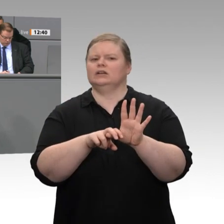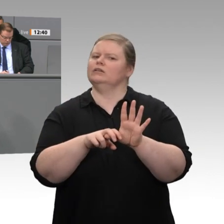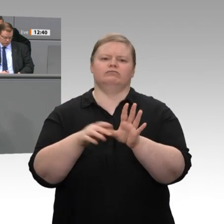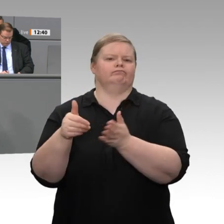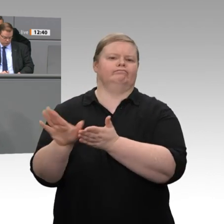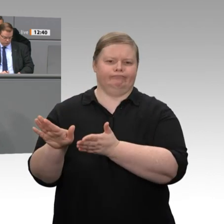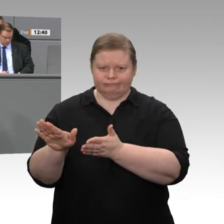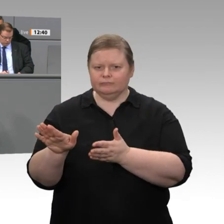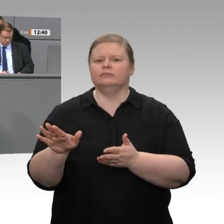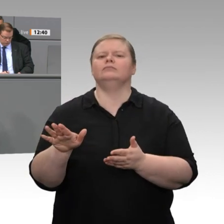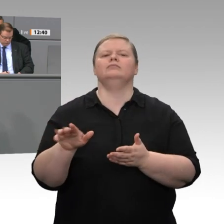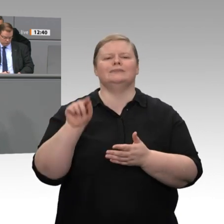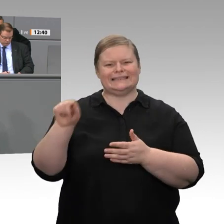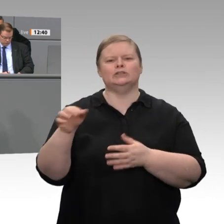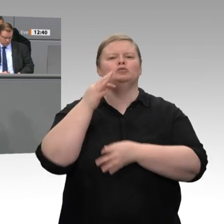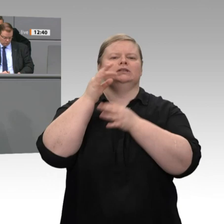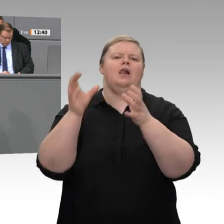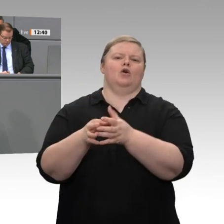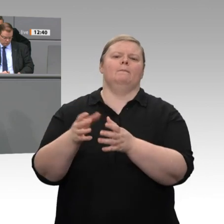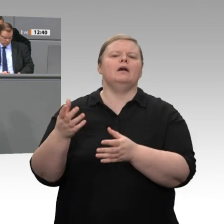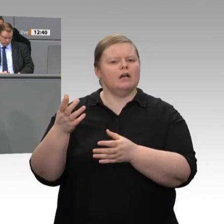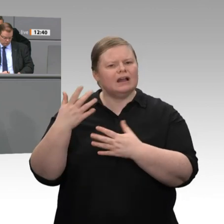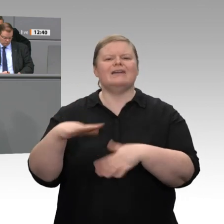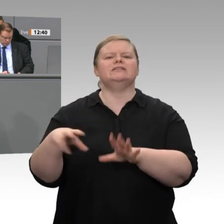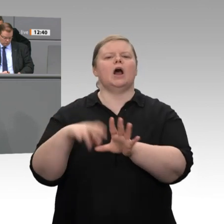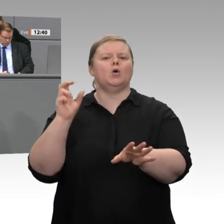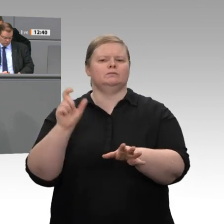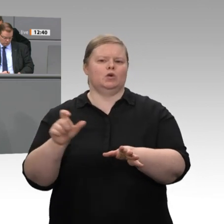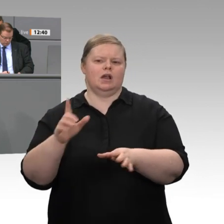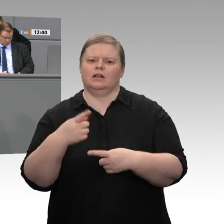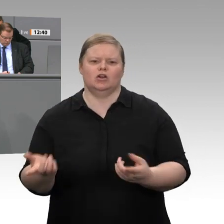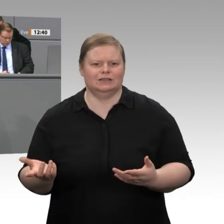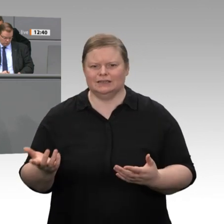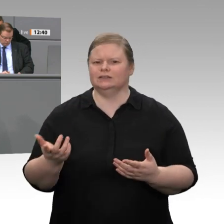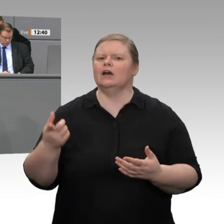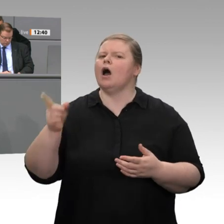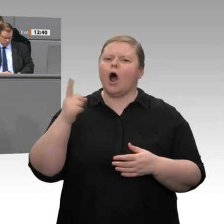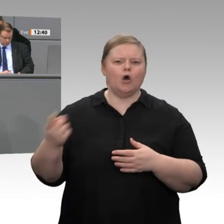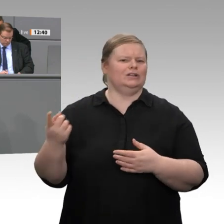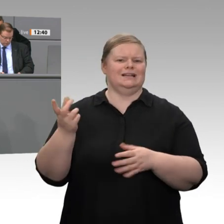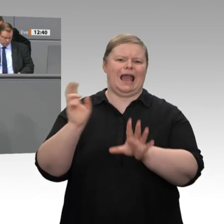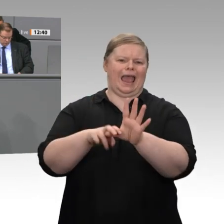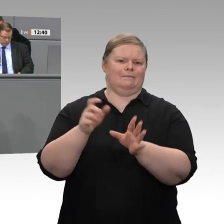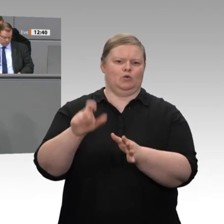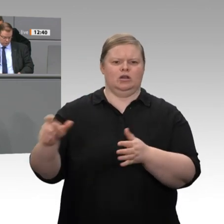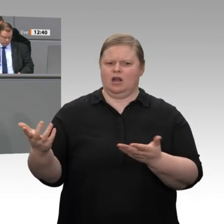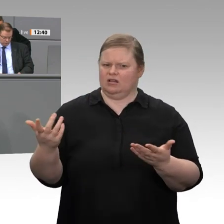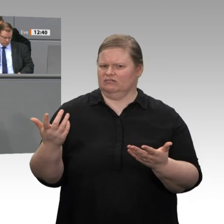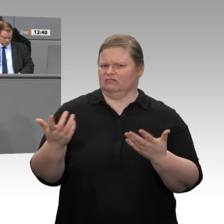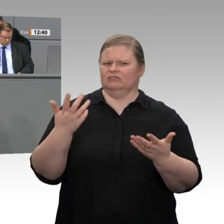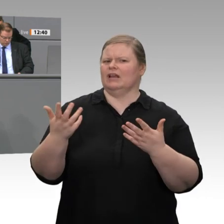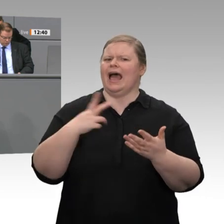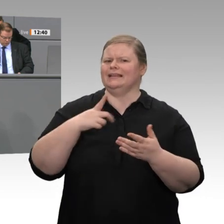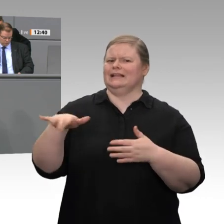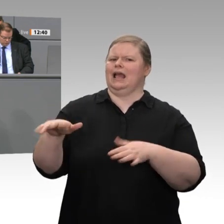nicht eingebürgert, obwohl sie damals eigentlich einen Einbürgerungsanspruch gehabt hätten. Auch diese Sondergruppen sind jetzt erfasst durch